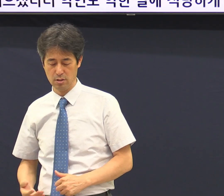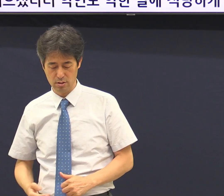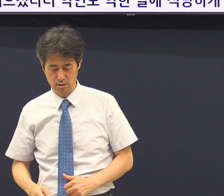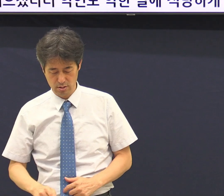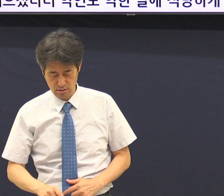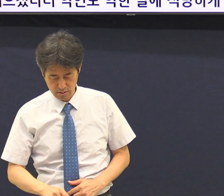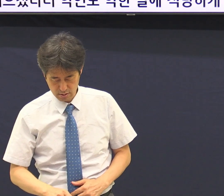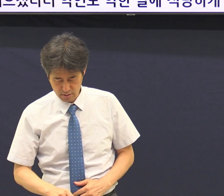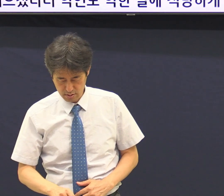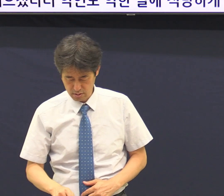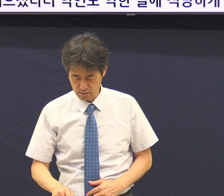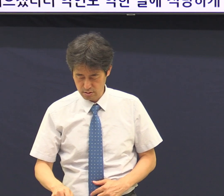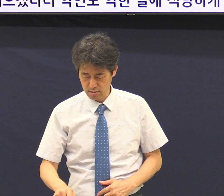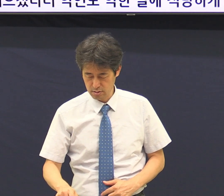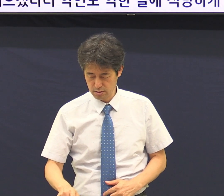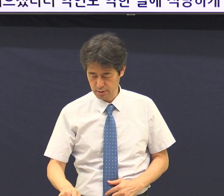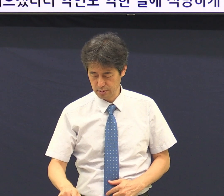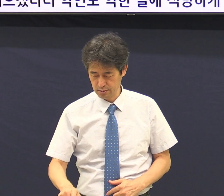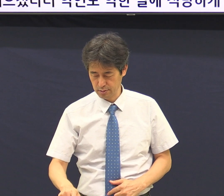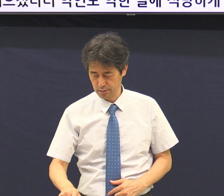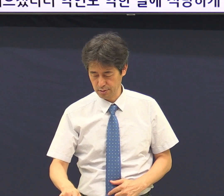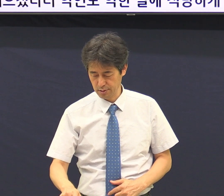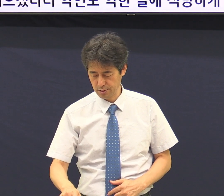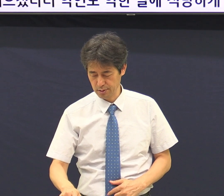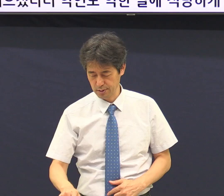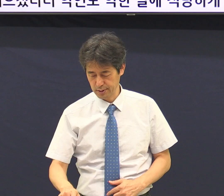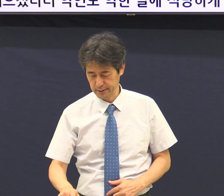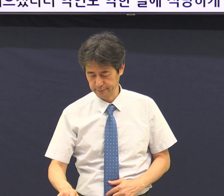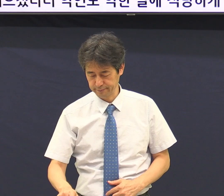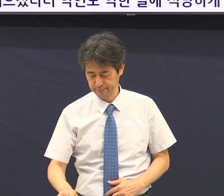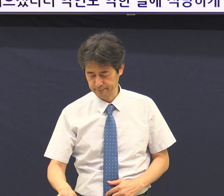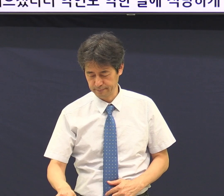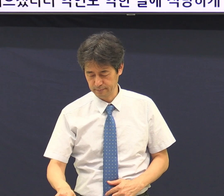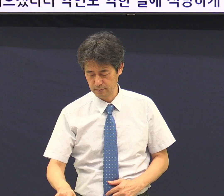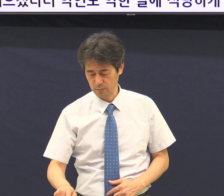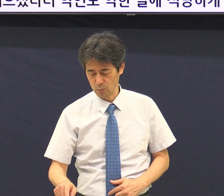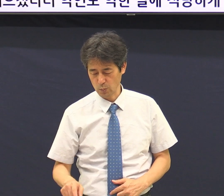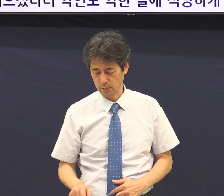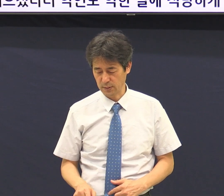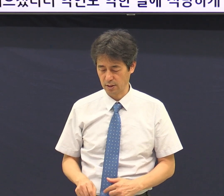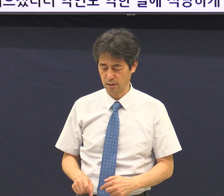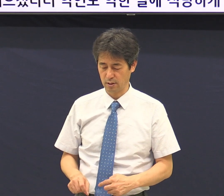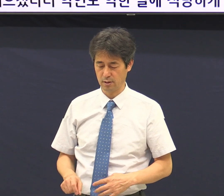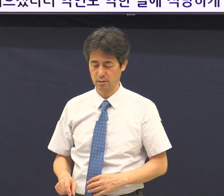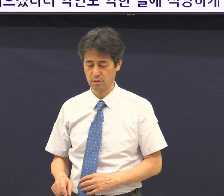악함을 이용하시고 또한 그 악함을 심판하실 거라는 것이죠. 그것이 하나님의 섭리라는 것이죠.